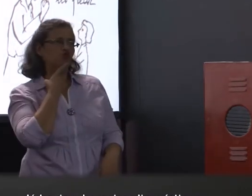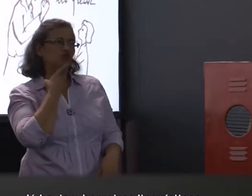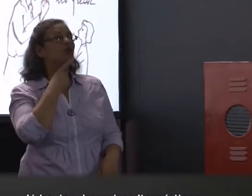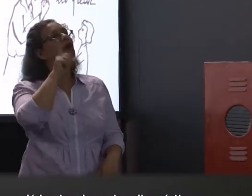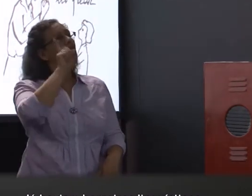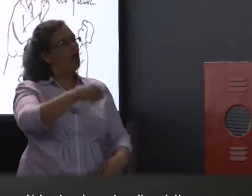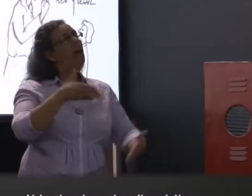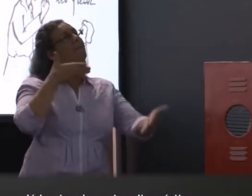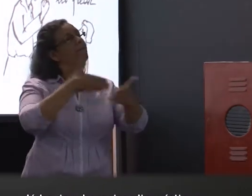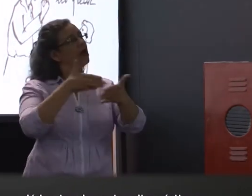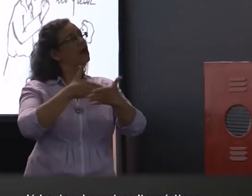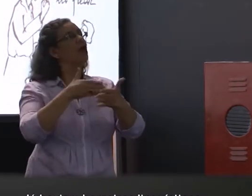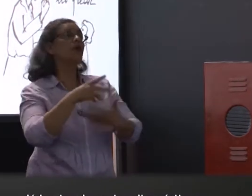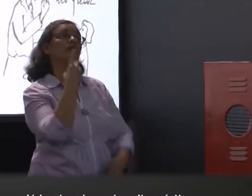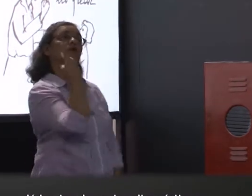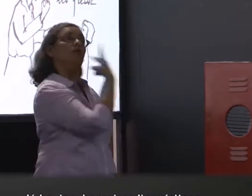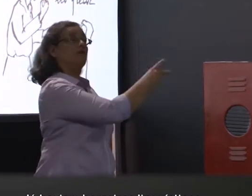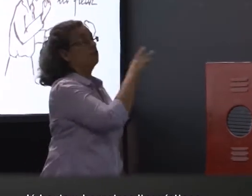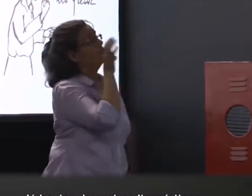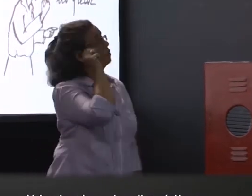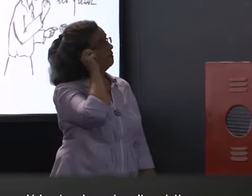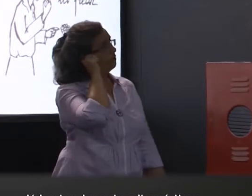assim barreiras linguísticas.